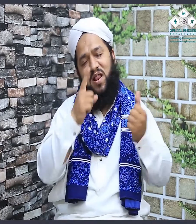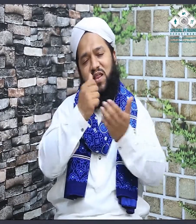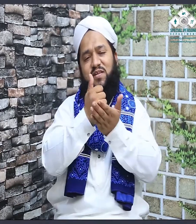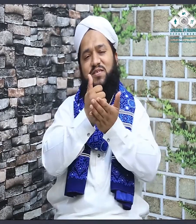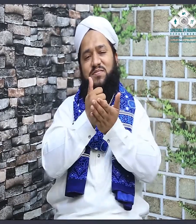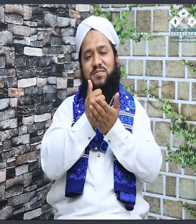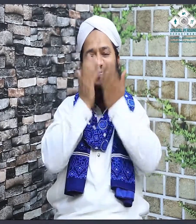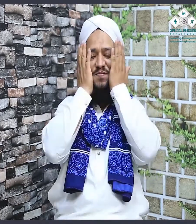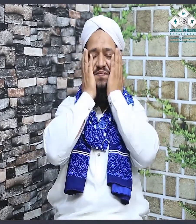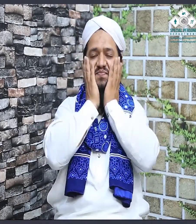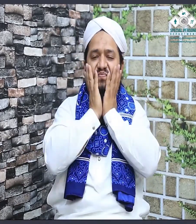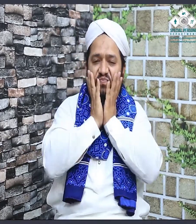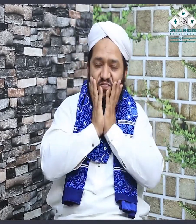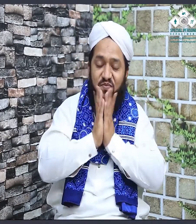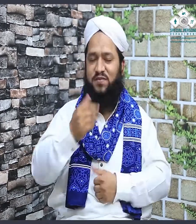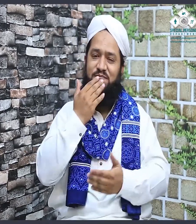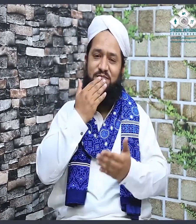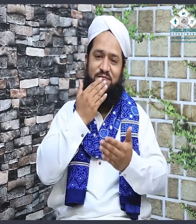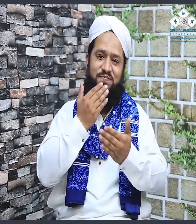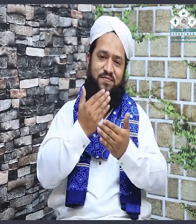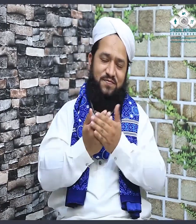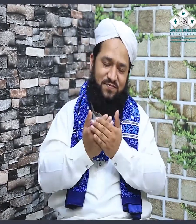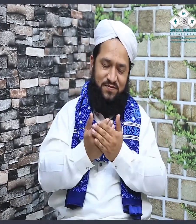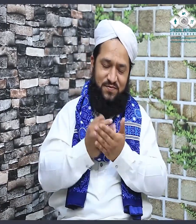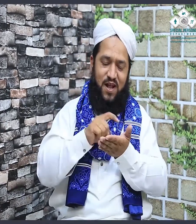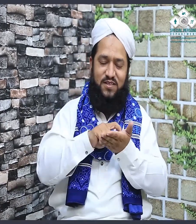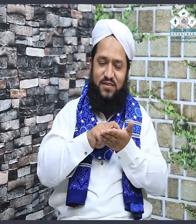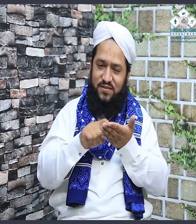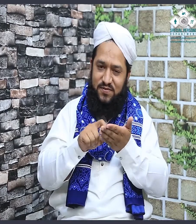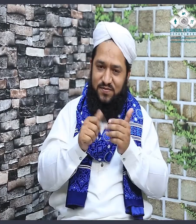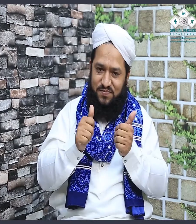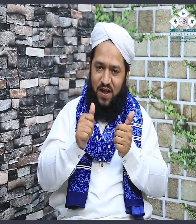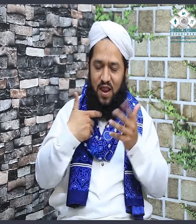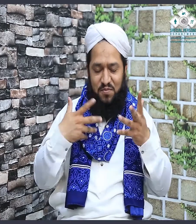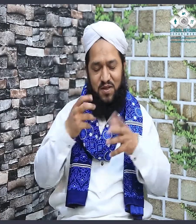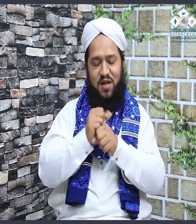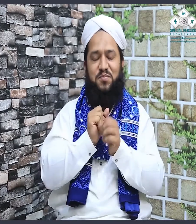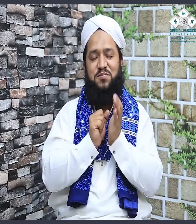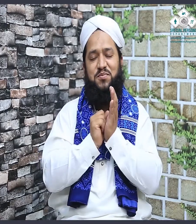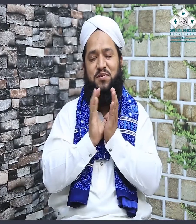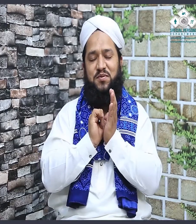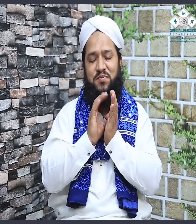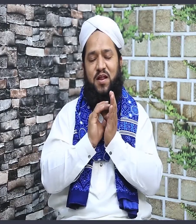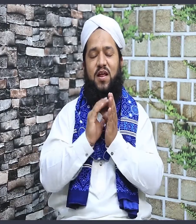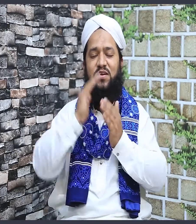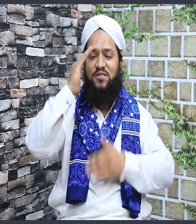پاک میری اور آپ کی, ہم سب کی مغفرت فرمائے. السلام علیکم ورحمۃ اللہ